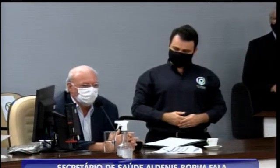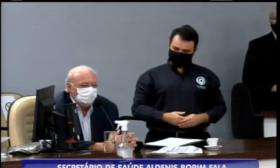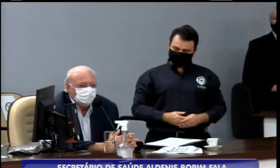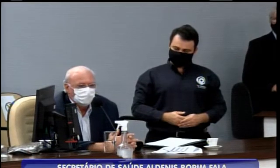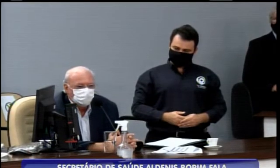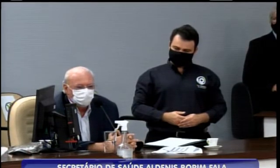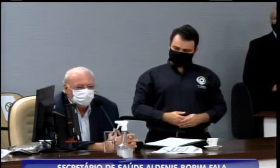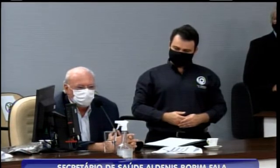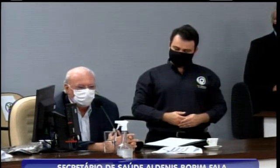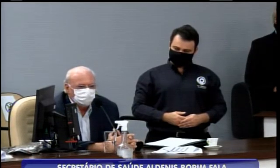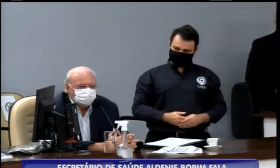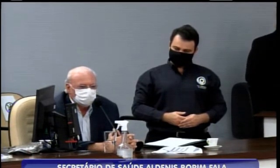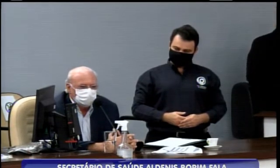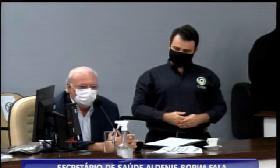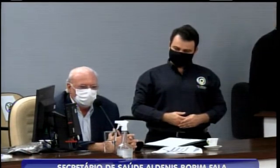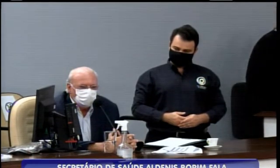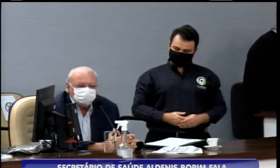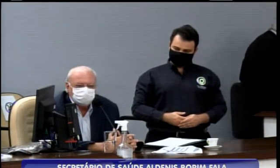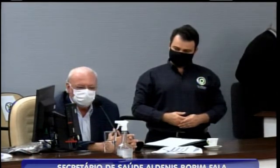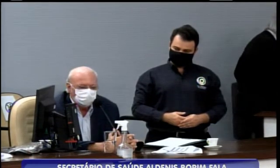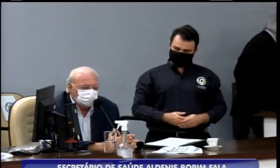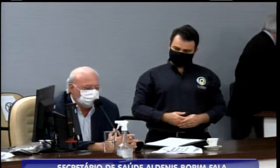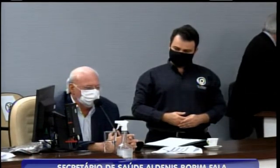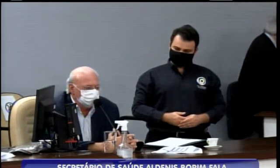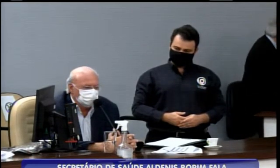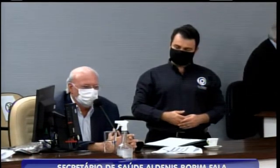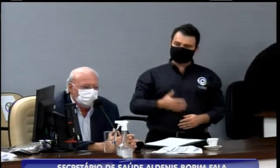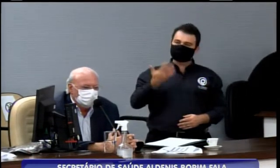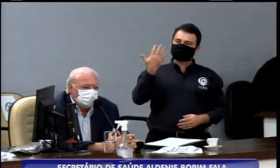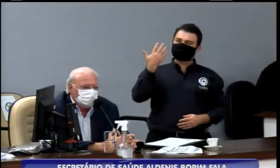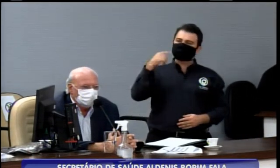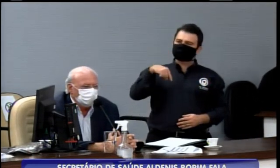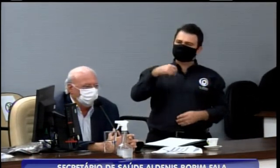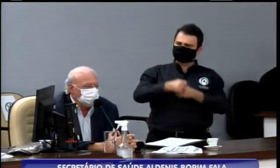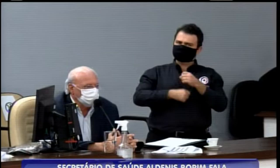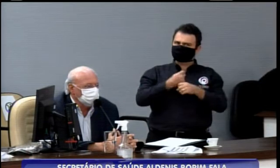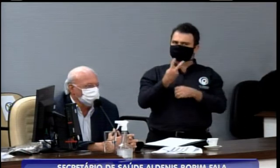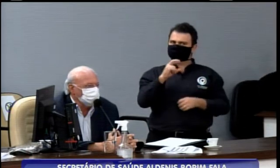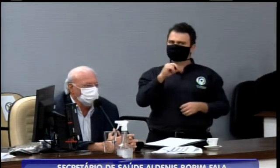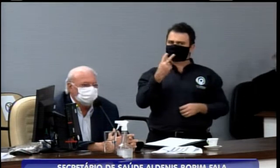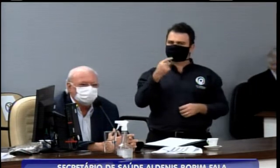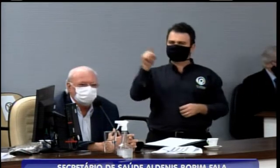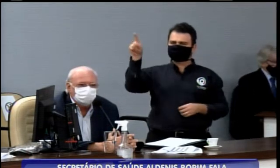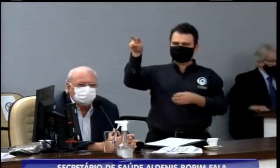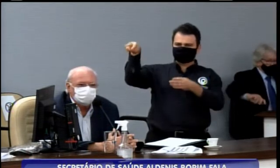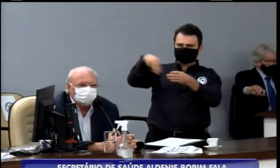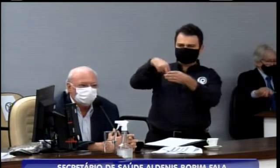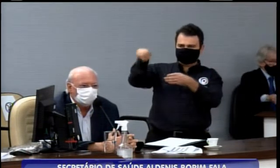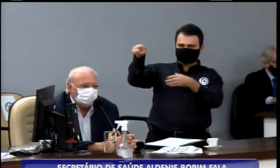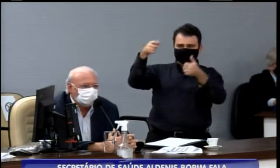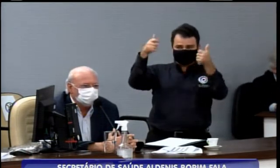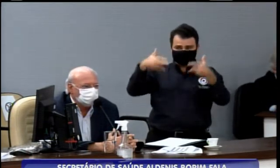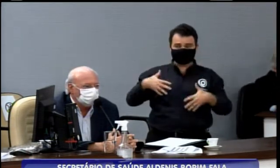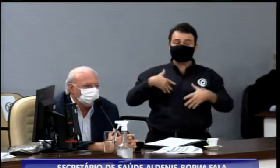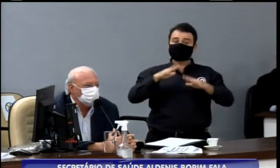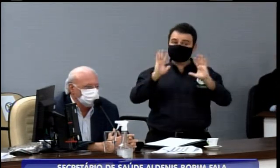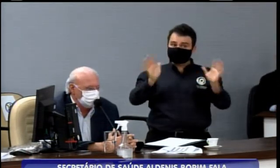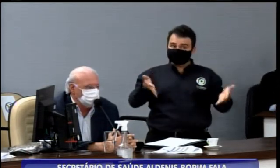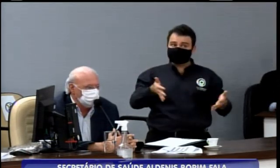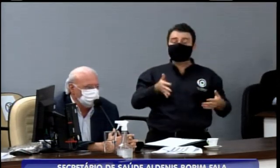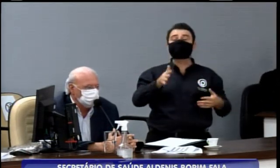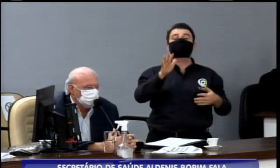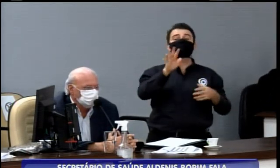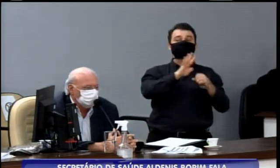tribuna, acho que foi esse ano, que a nossa retomada seria tão dolorosa quanto